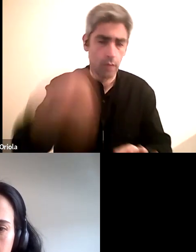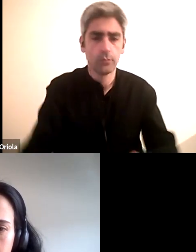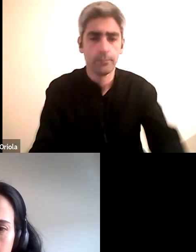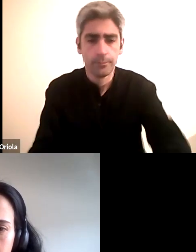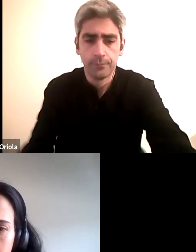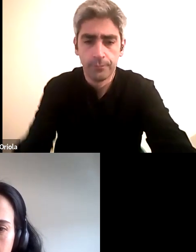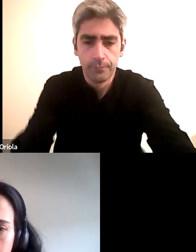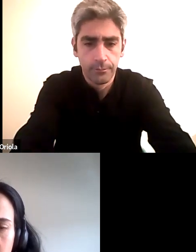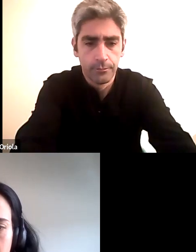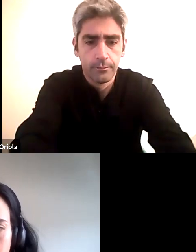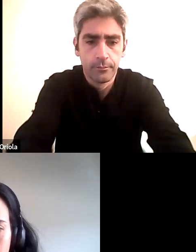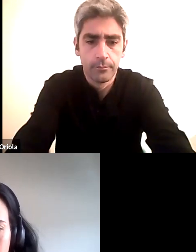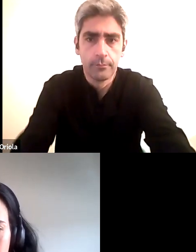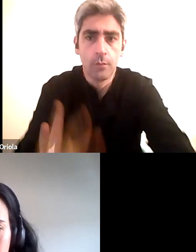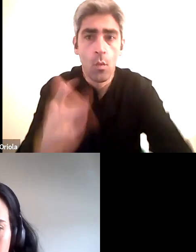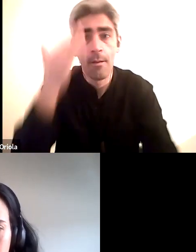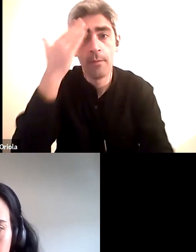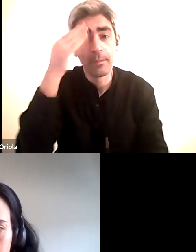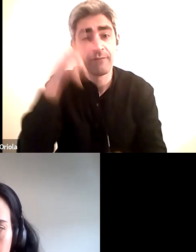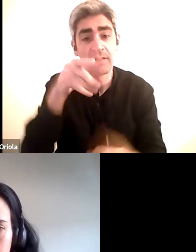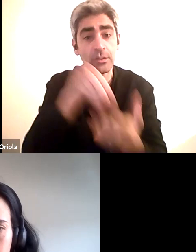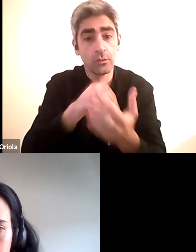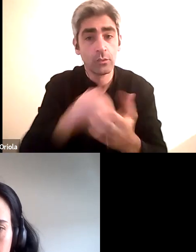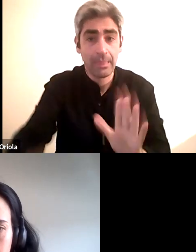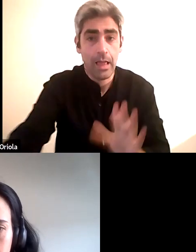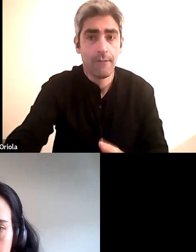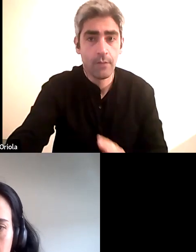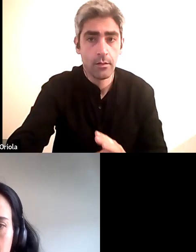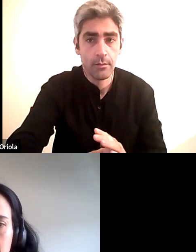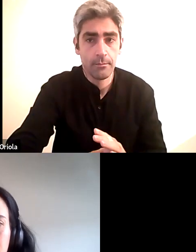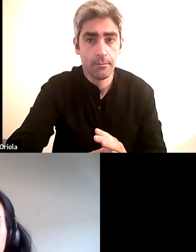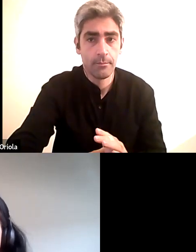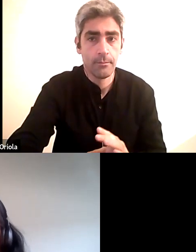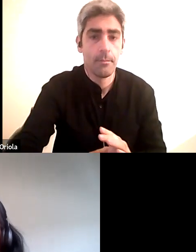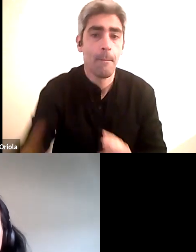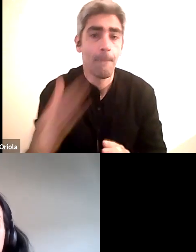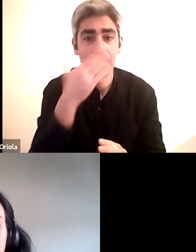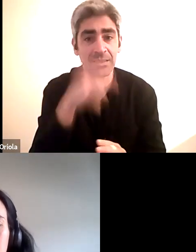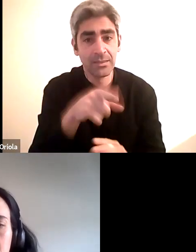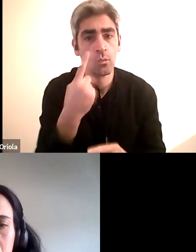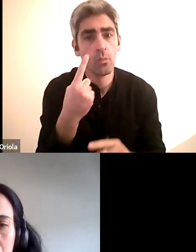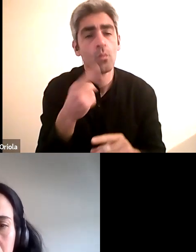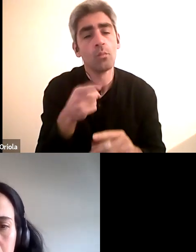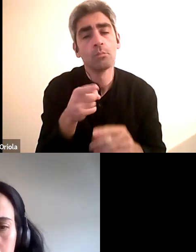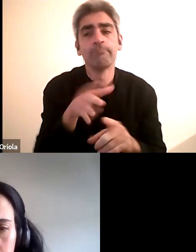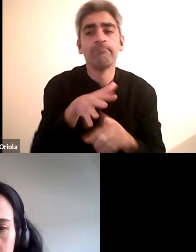E curiosamente, quando foi previsto, ele parecia ir ter um peso na